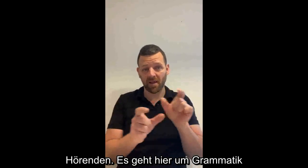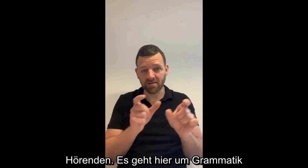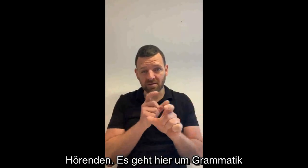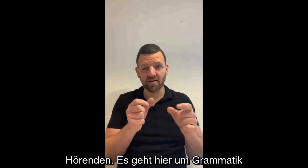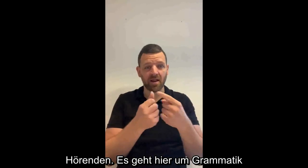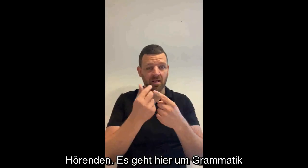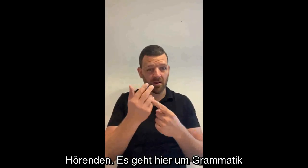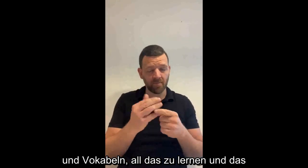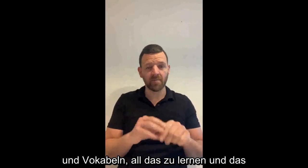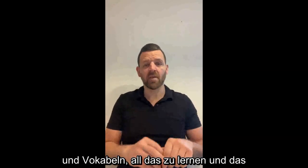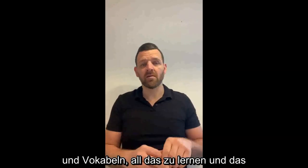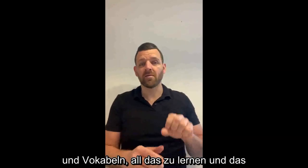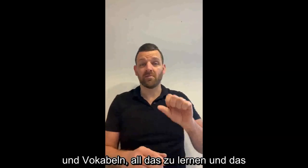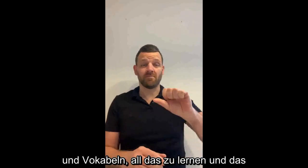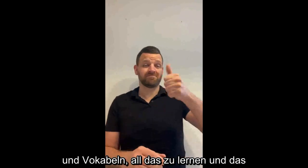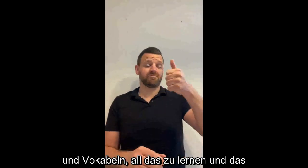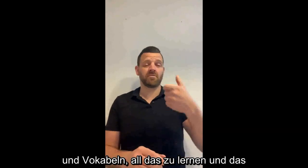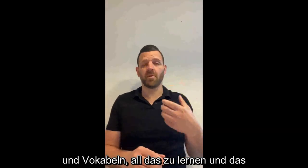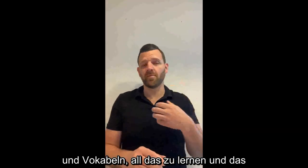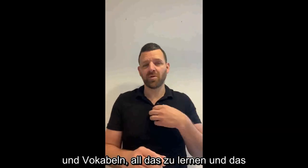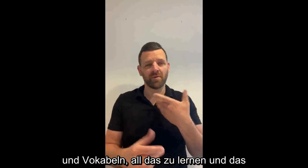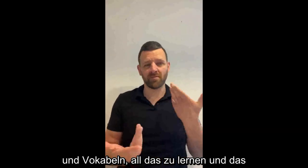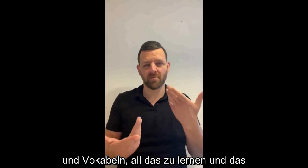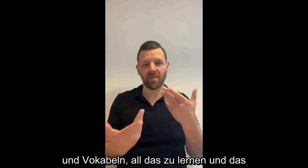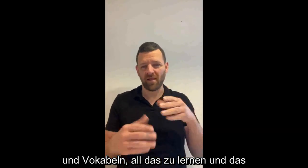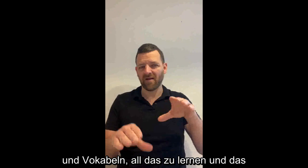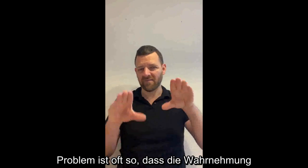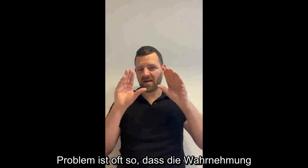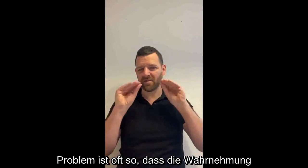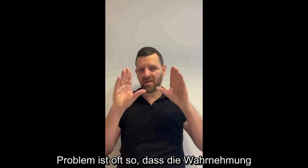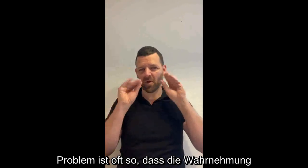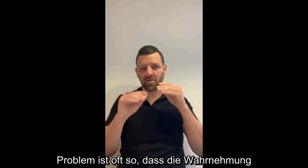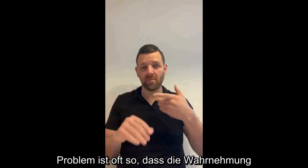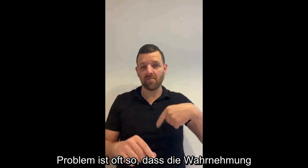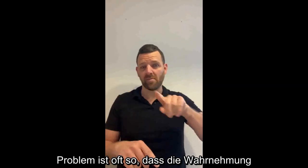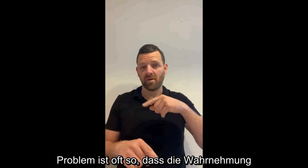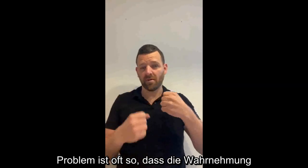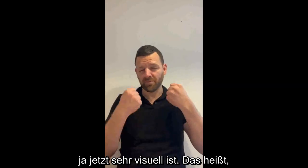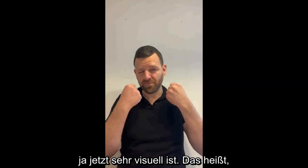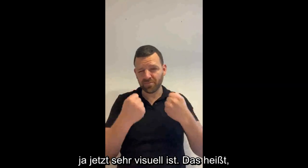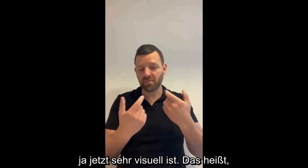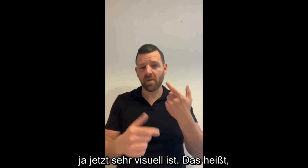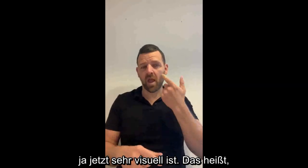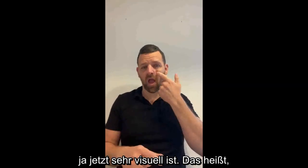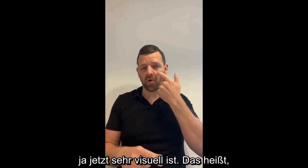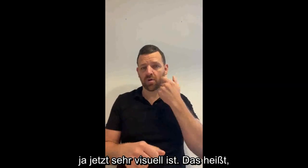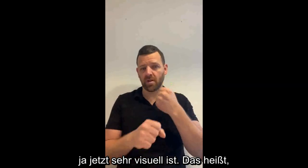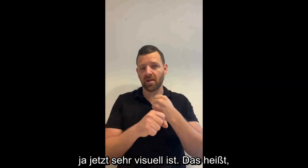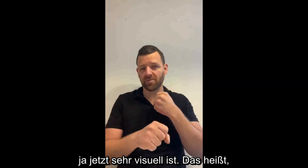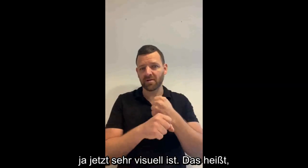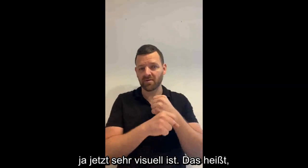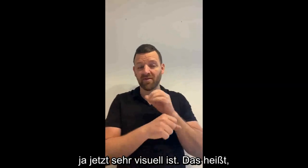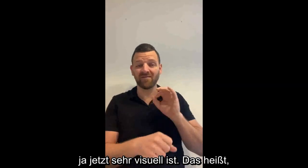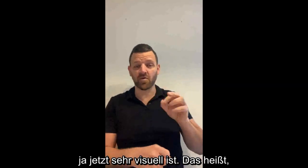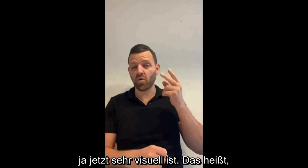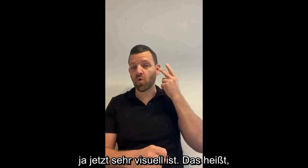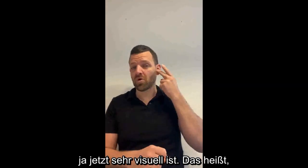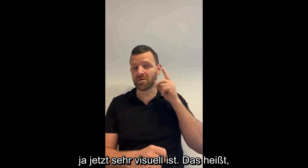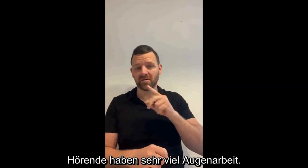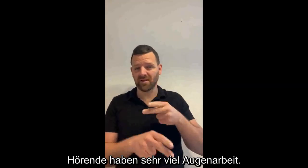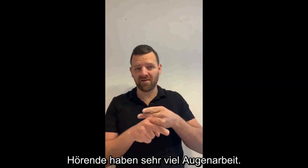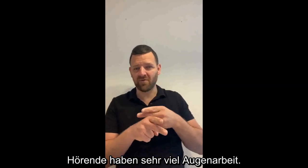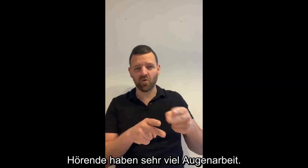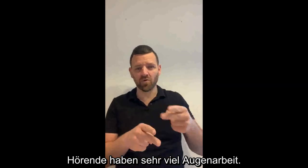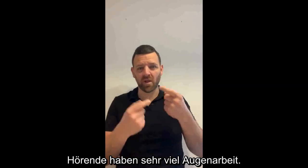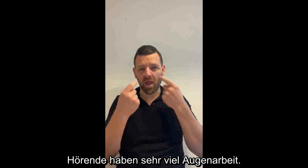also es geht hier um Grammatik um Vokabeln alles zu lernen und das Problem ist auch so dass die Wahrnehmung ja jetzt sehr visuell ist